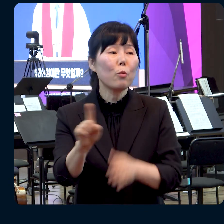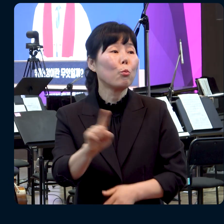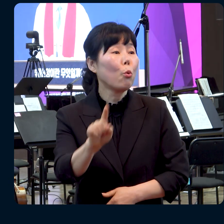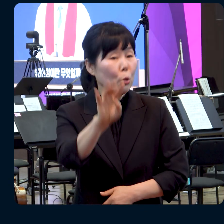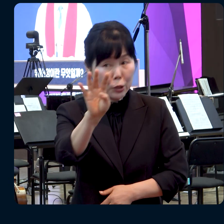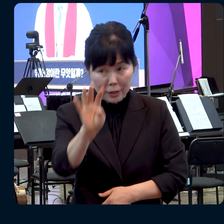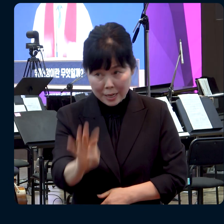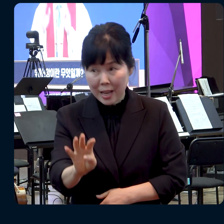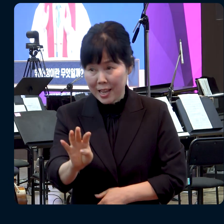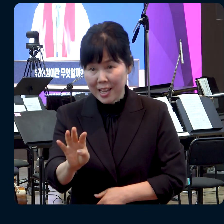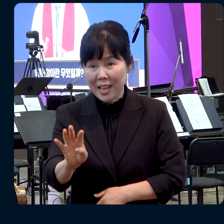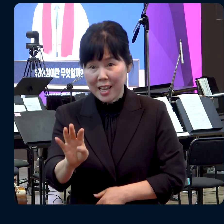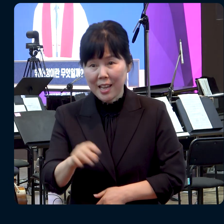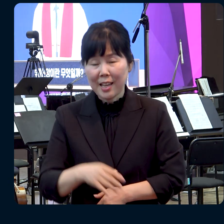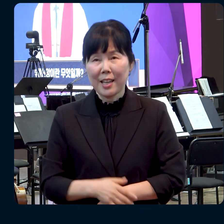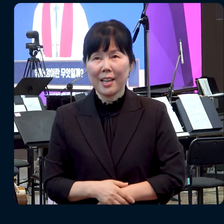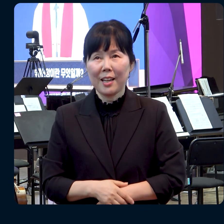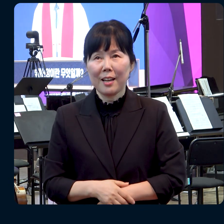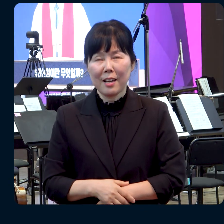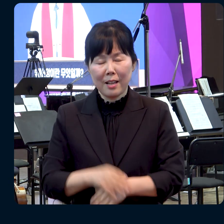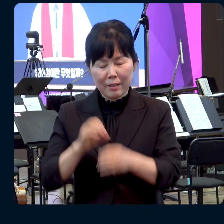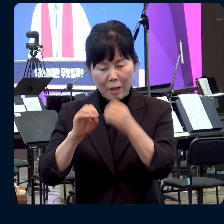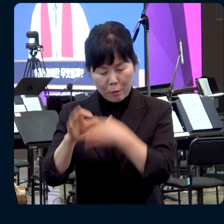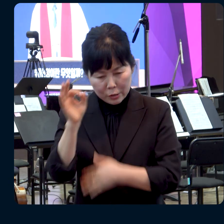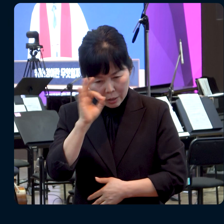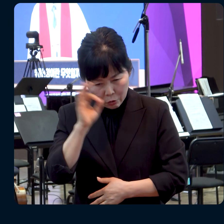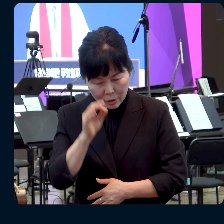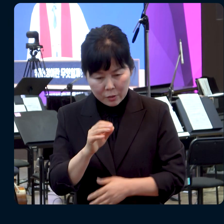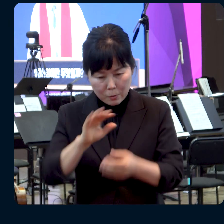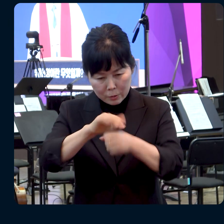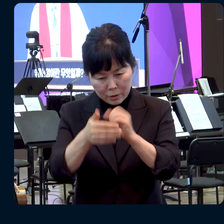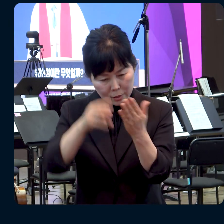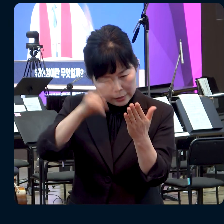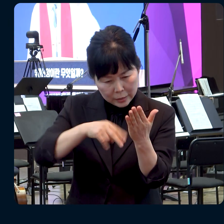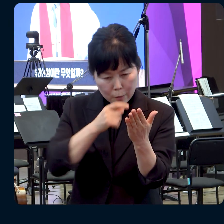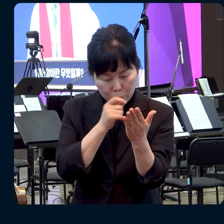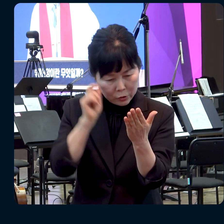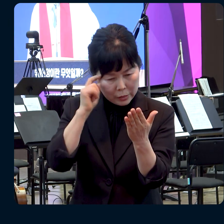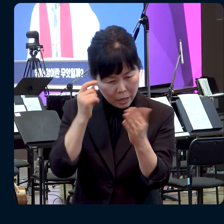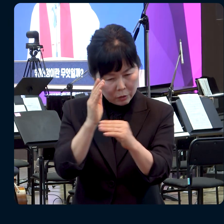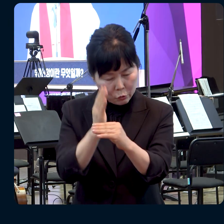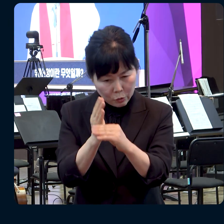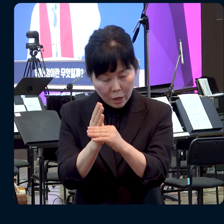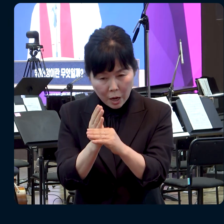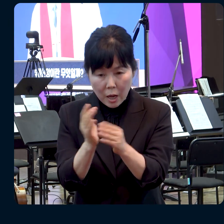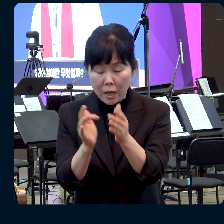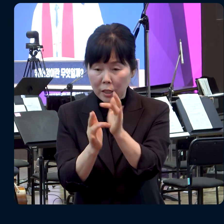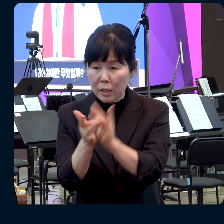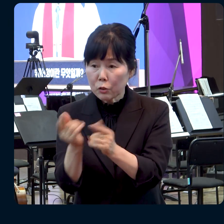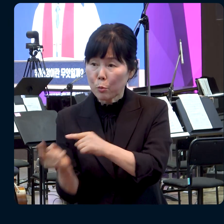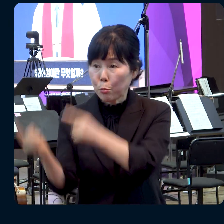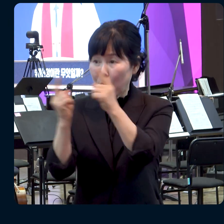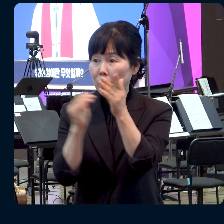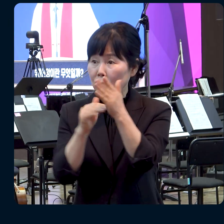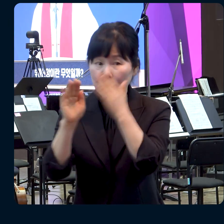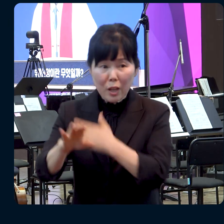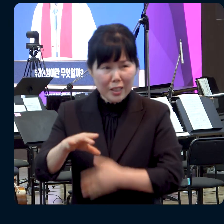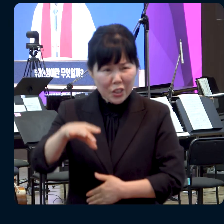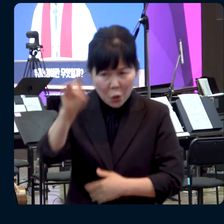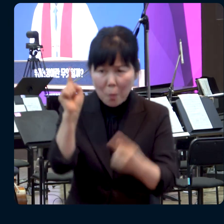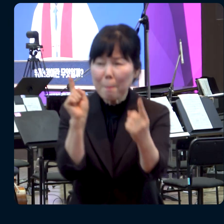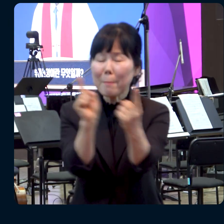무엇일까? 그 대답을 찾기 위해서 말씀을 묵상하는 가운데 부활하신 예수님을 최초로 만난,